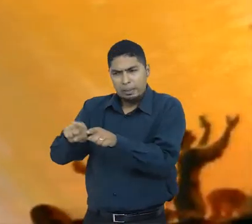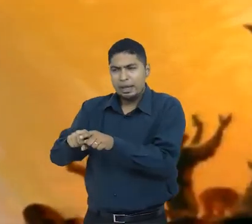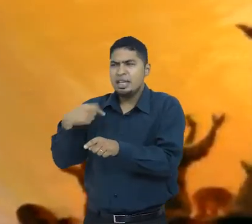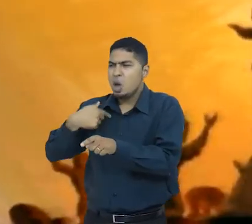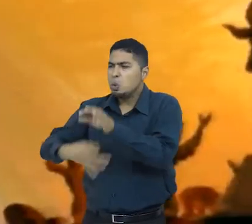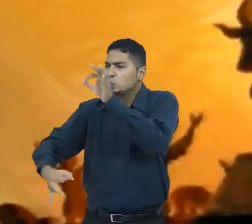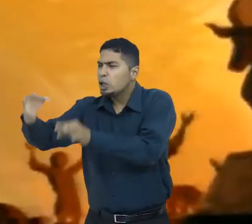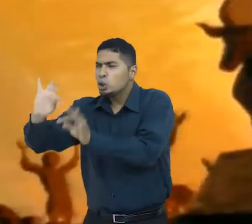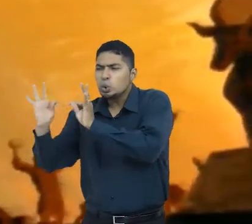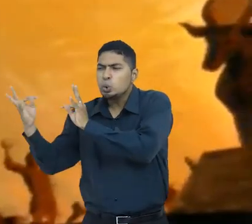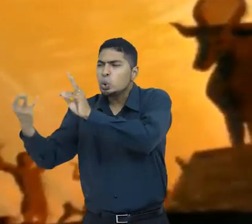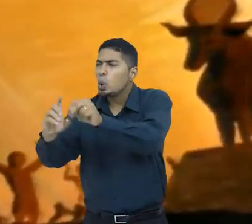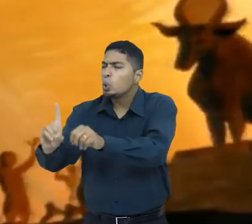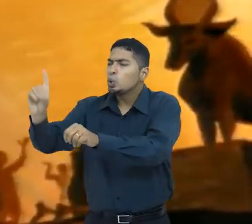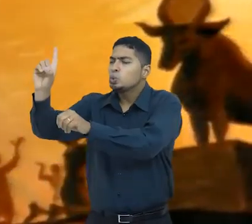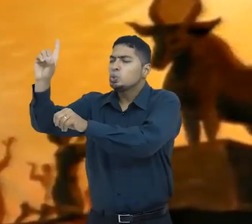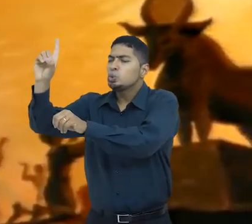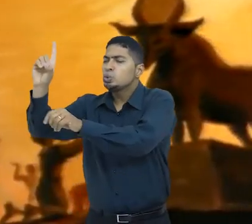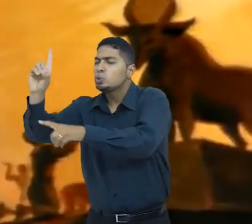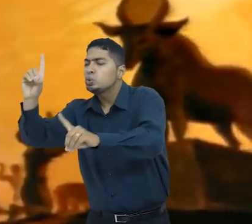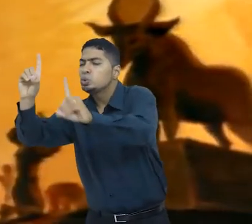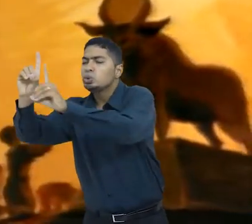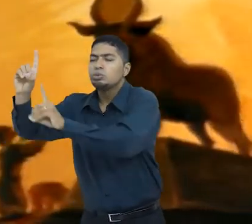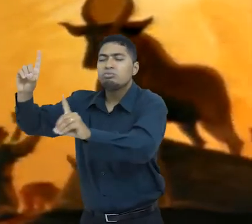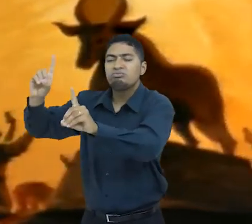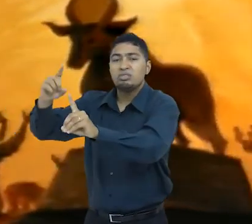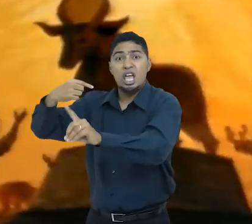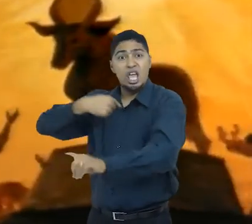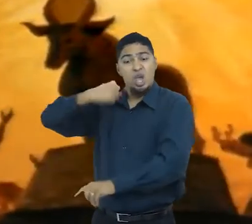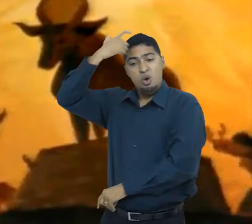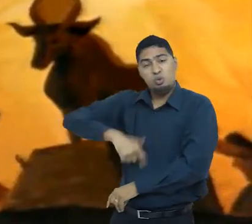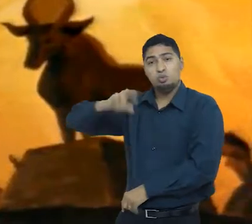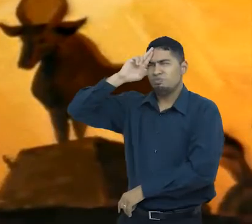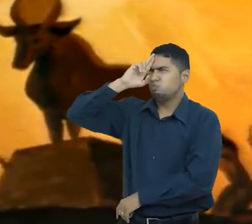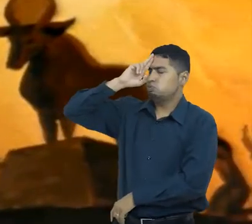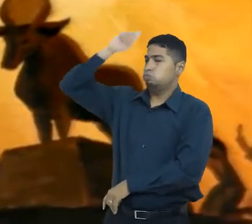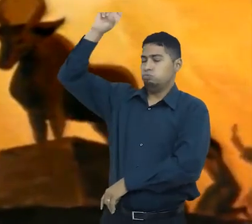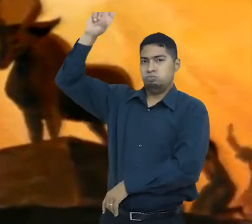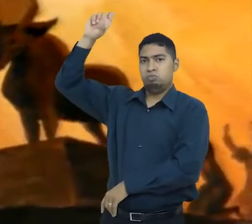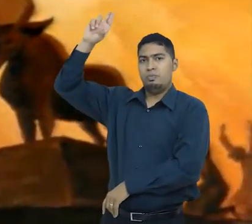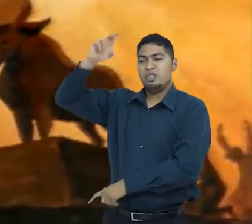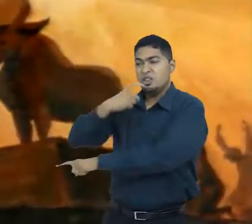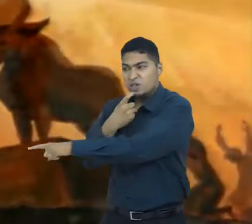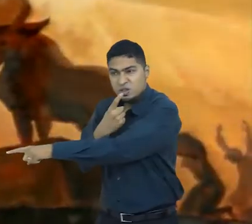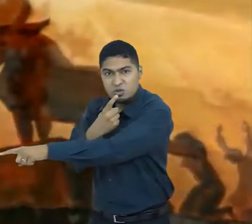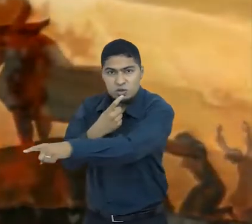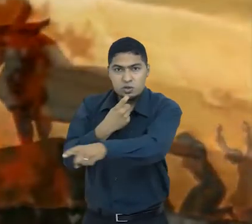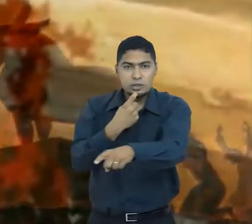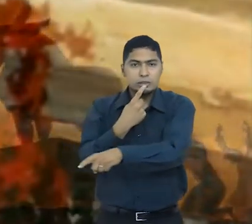os deuses do Egito. Eu sou o Senhor. E o sangue nos batentes é a garantia de vida